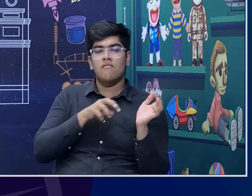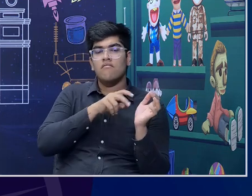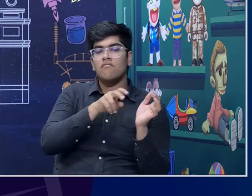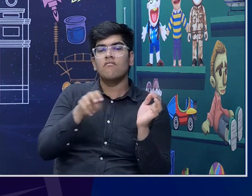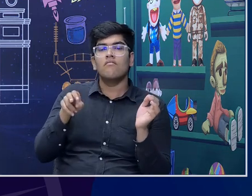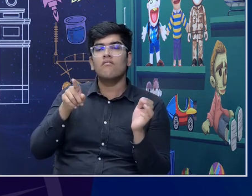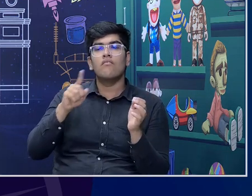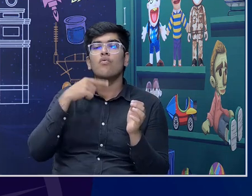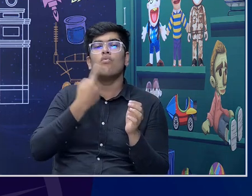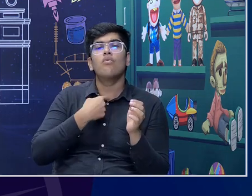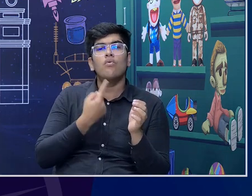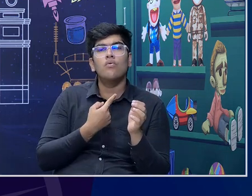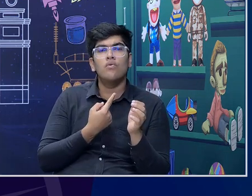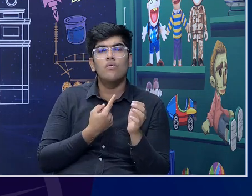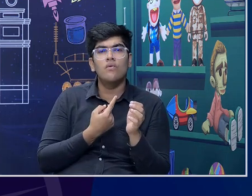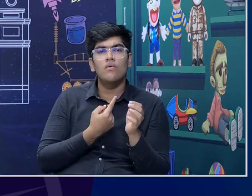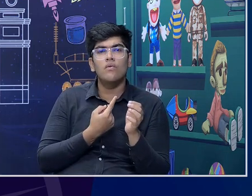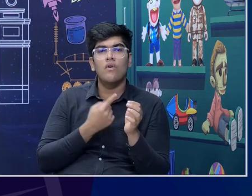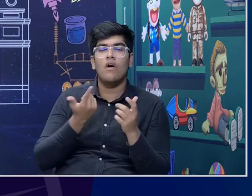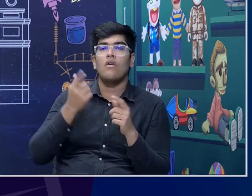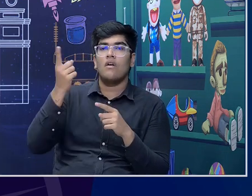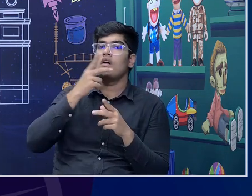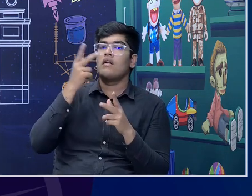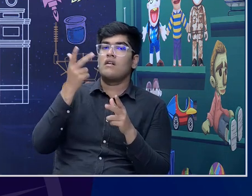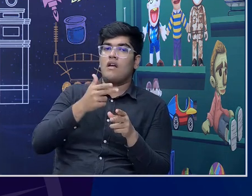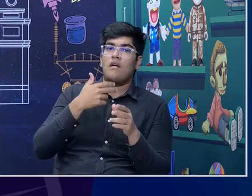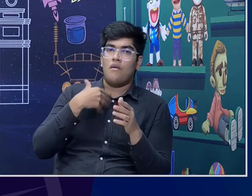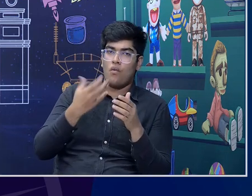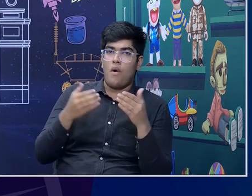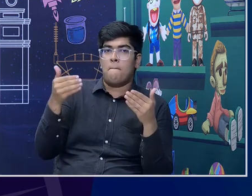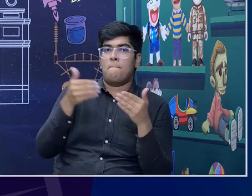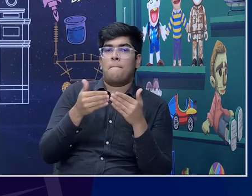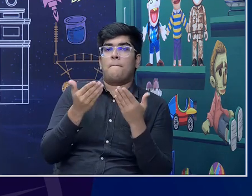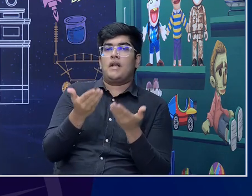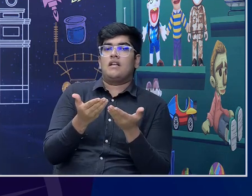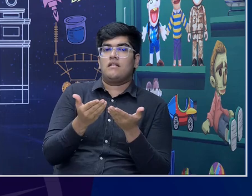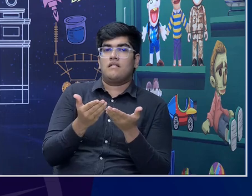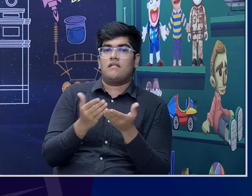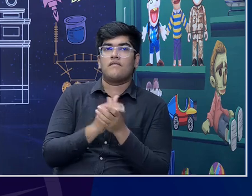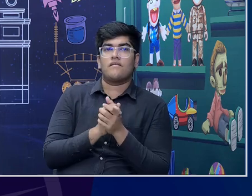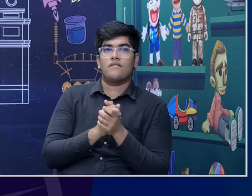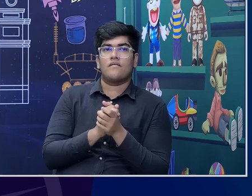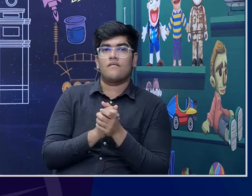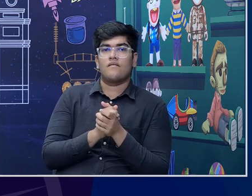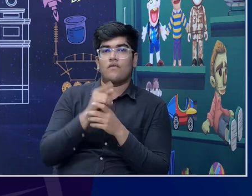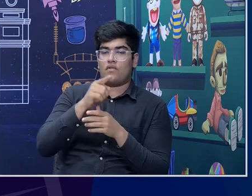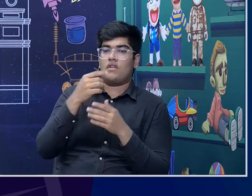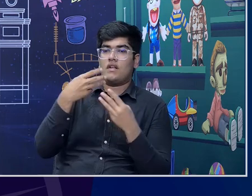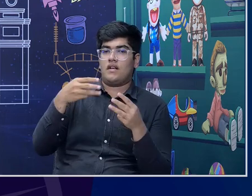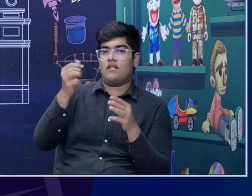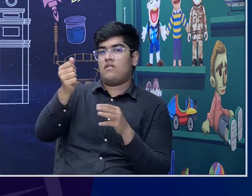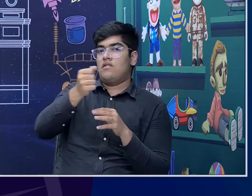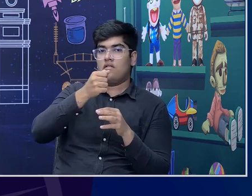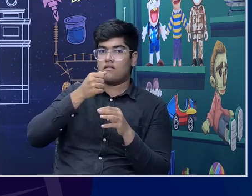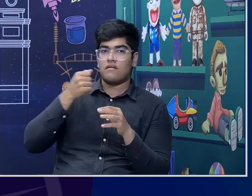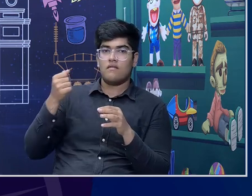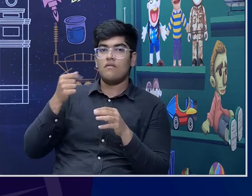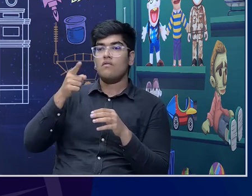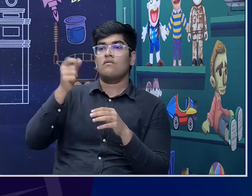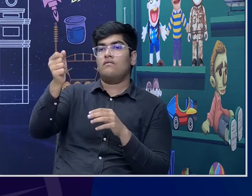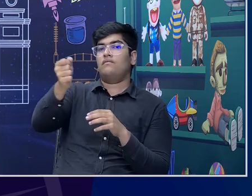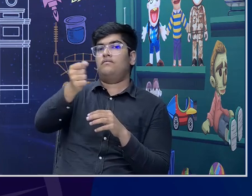पहले तो भी कौन, अब उन्होंने बताया कि भी हमें न आप से मिलना है, अब उन्होंने दर्वाजा खोल दिया, लेकिन बच्चों दर्वाजा जैसे